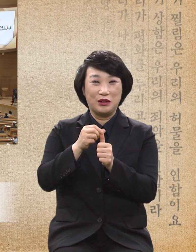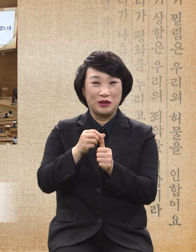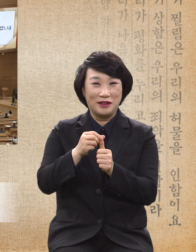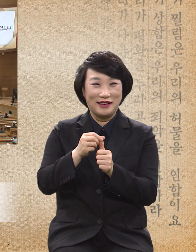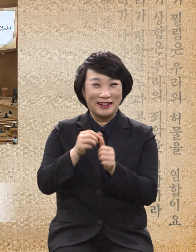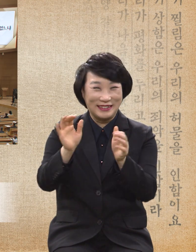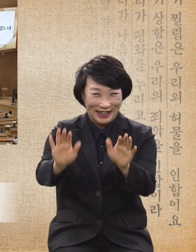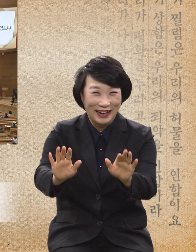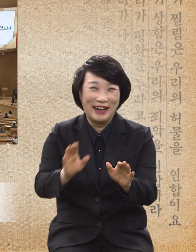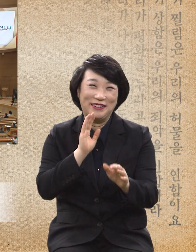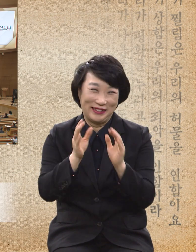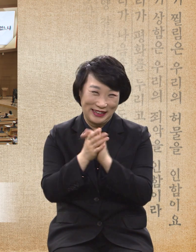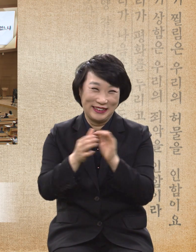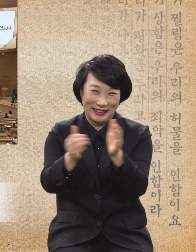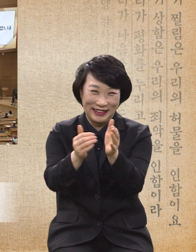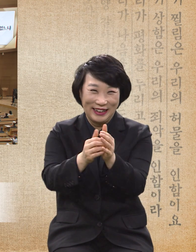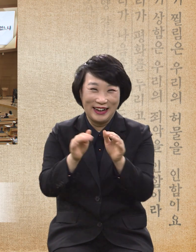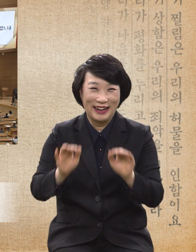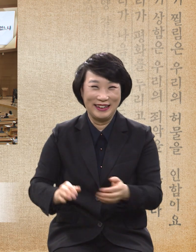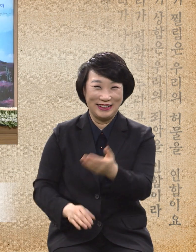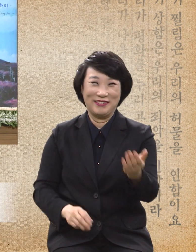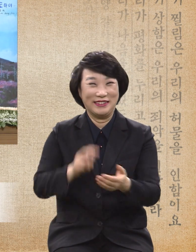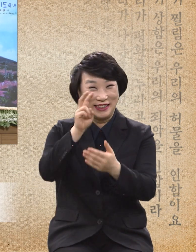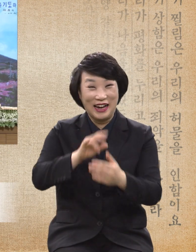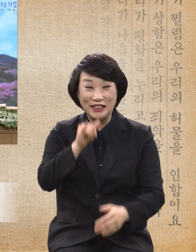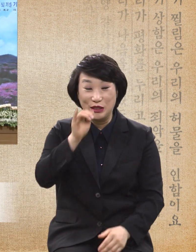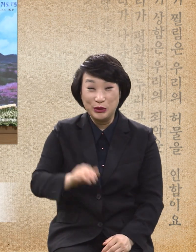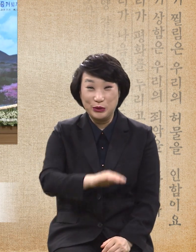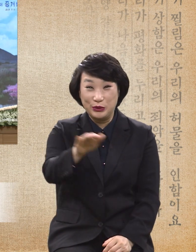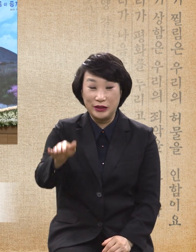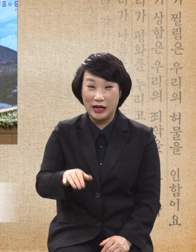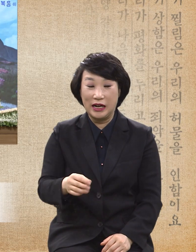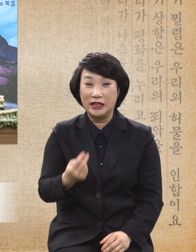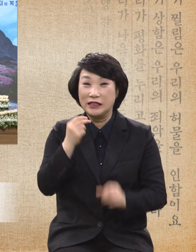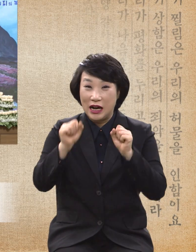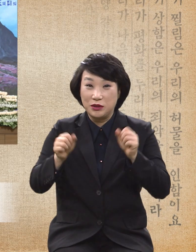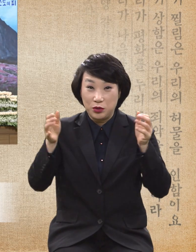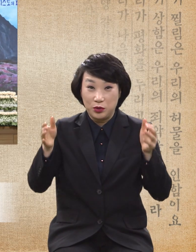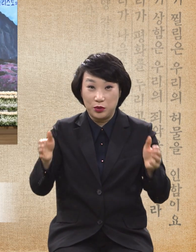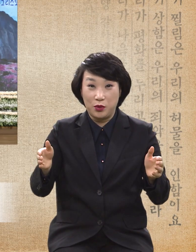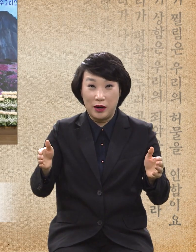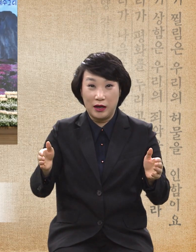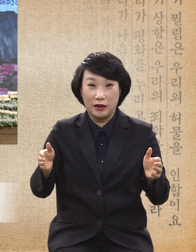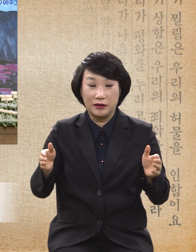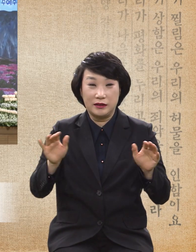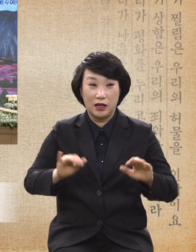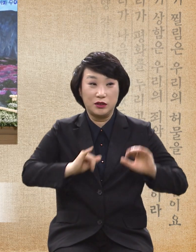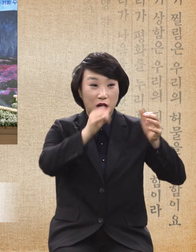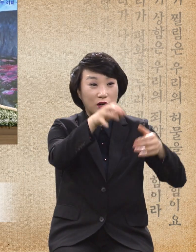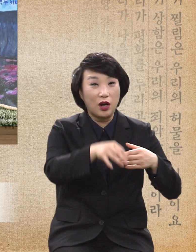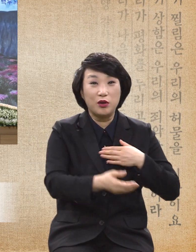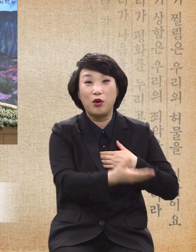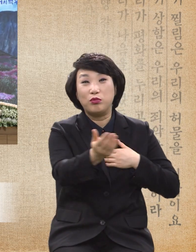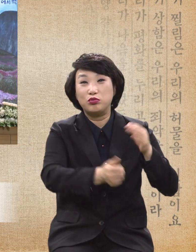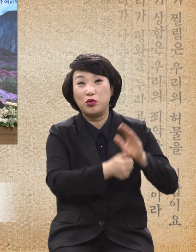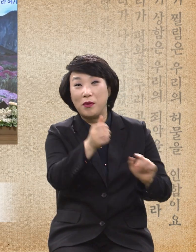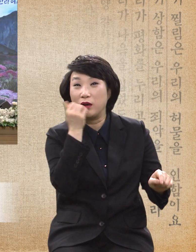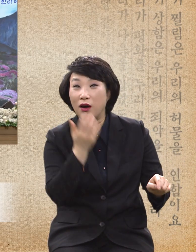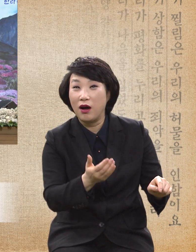되시니. 거기까지만요. 그러니까 우리가 이 땅에 살면서 세상에 무슨 소망이